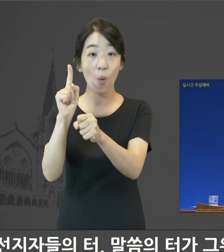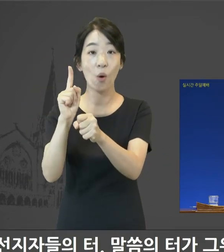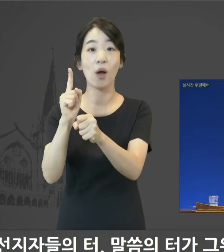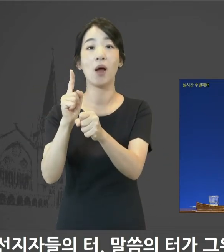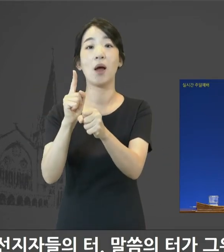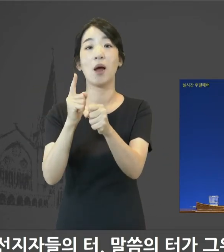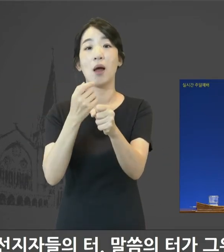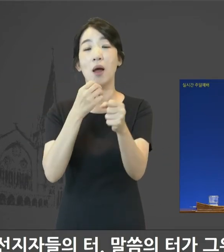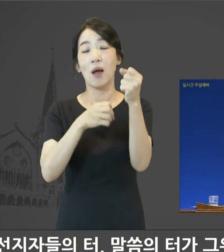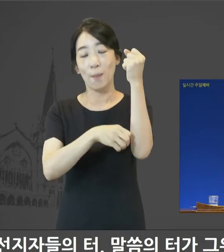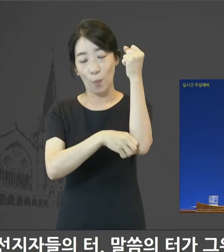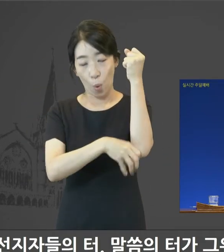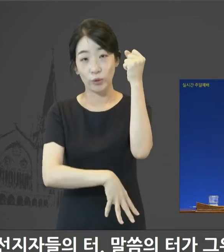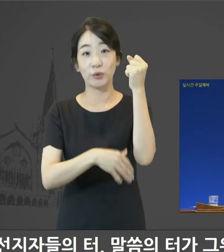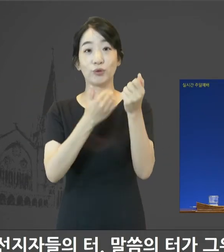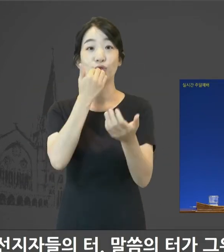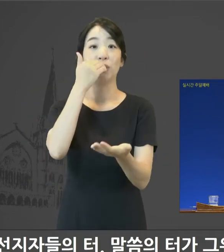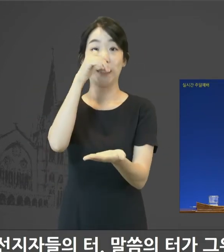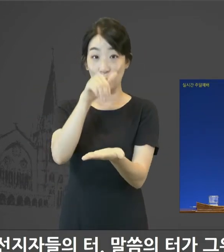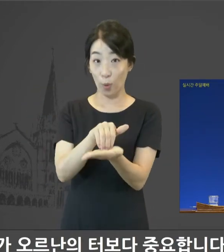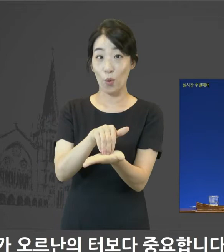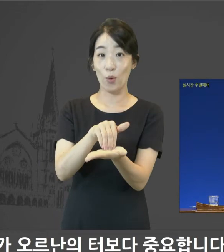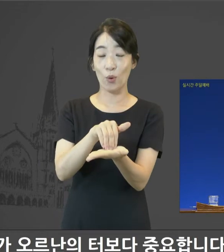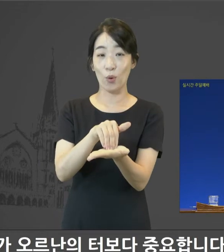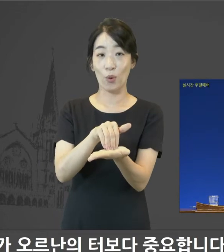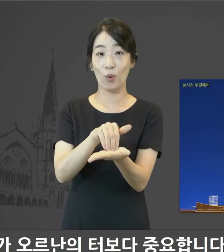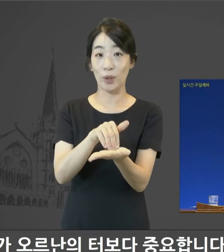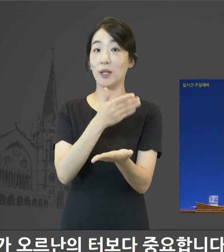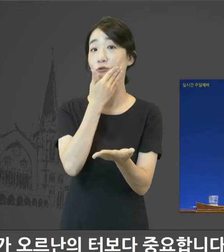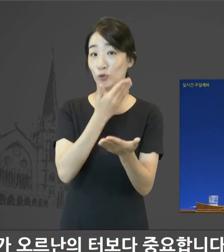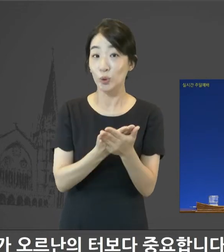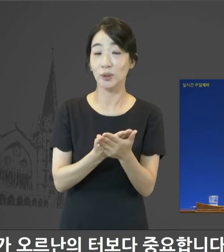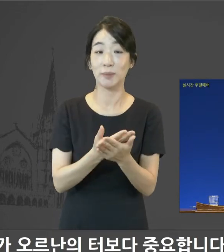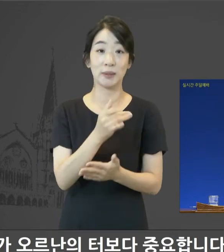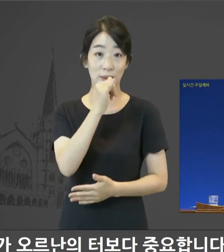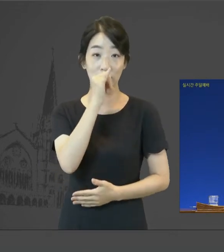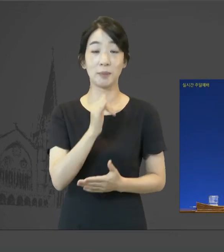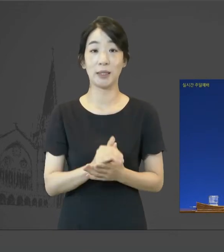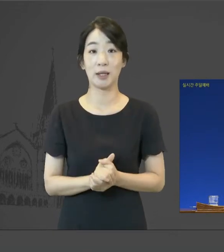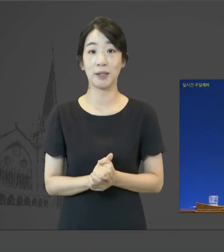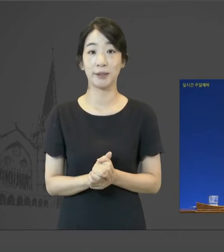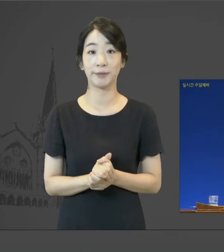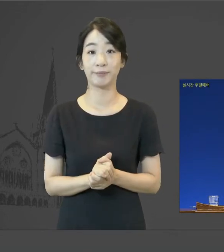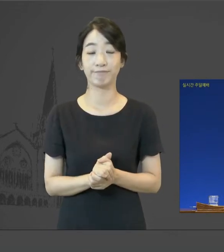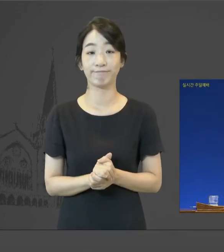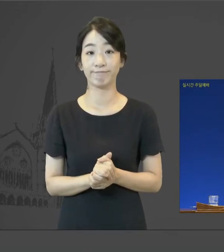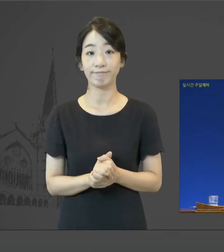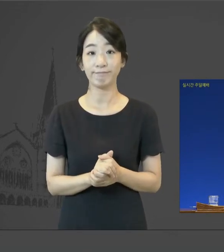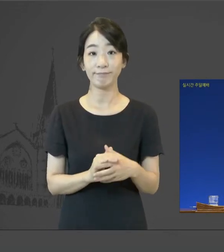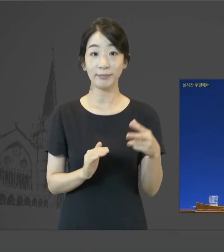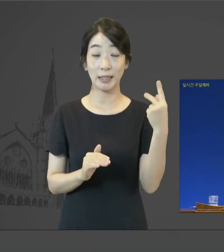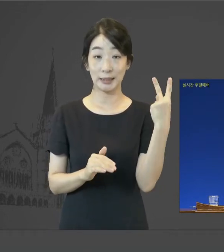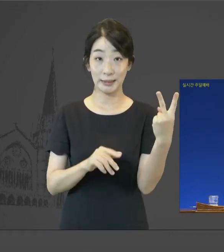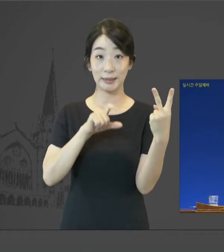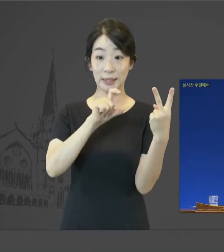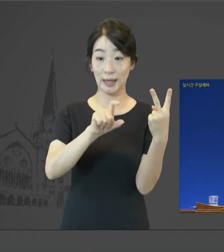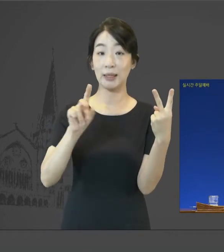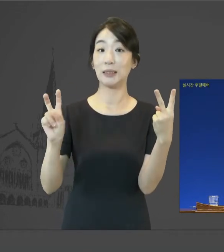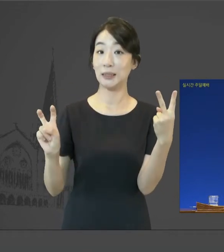오늘 본문으로 돌아와 보시면 본문으로 돌아오셔서 20절을 눈여겨보시기 바랍니다. 아까도 우리가